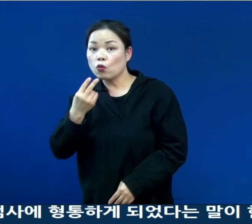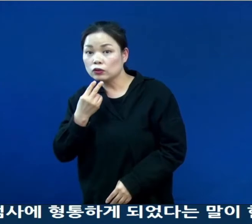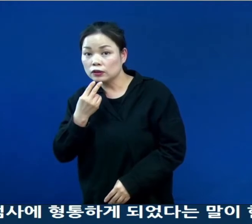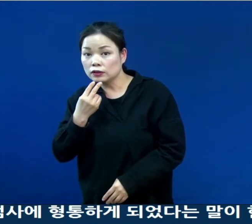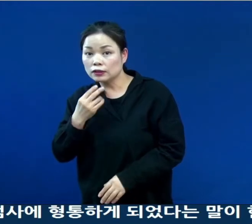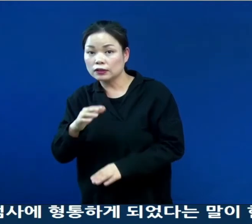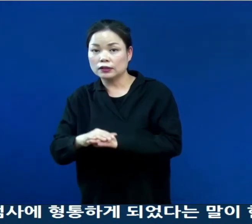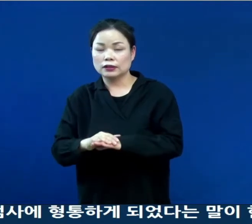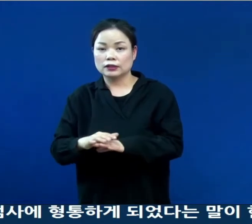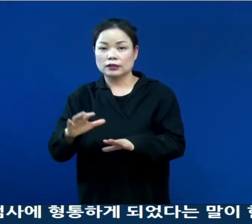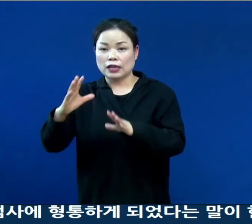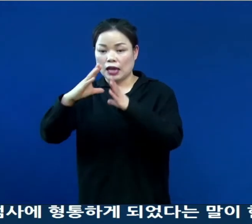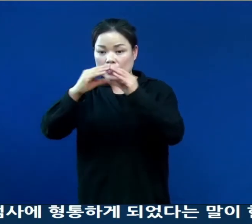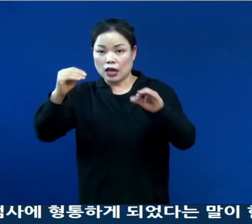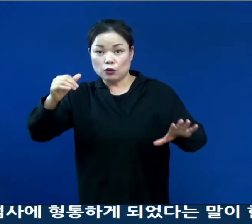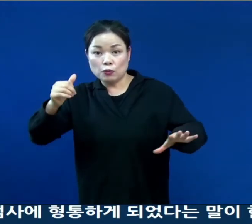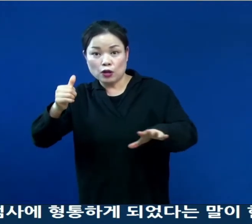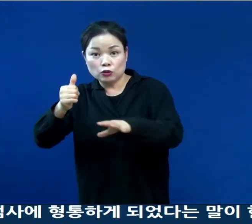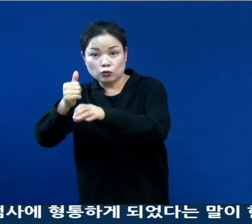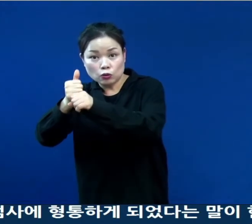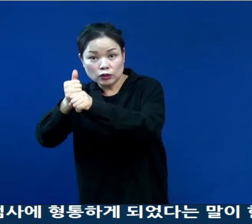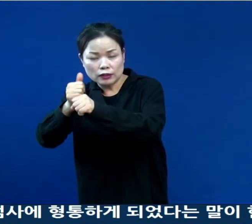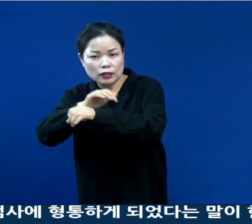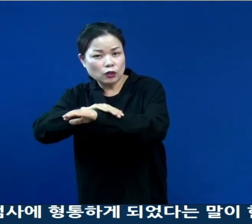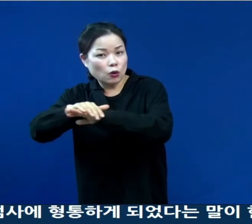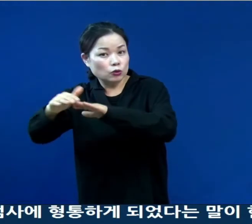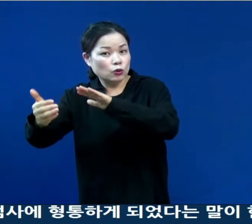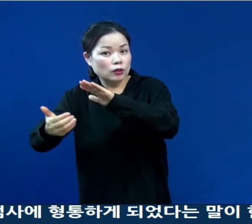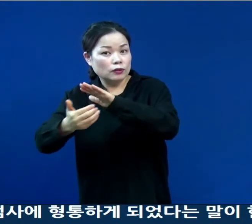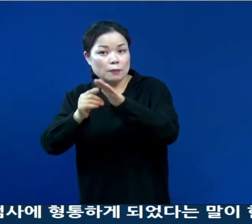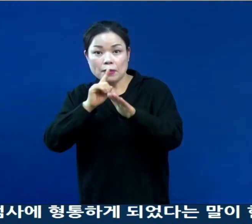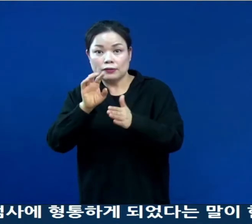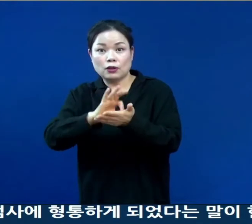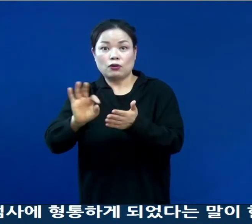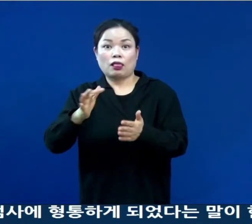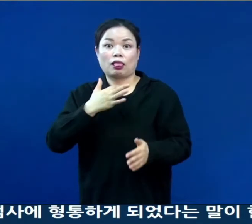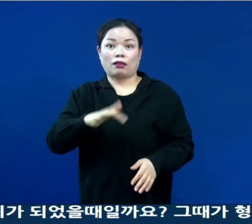애굽의 총리가 되었을 때는 형통했다는 말을 사용하지 않습니다.